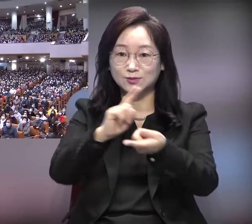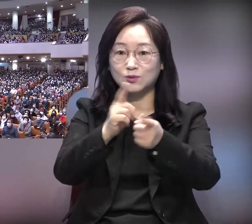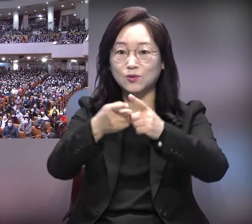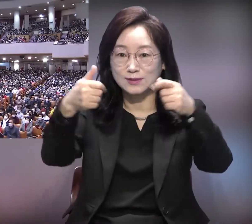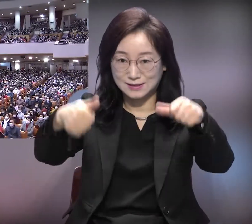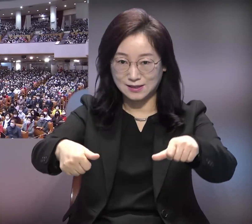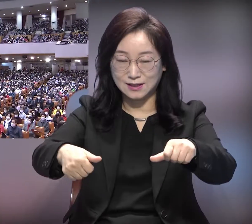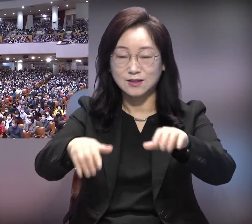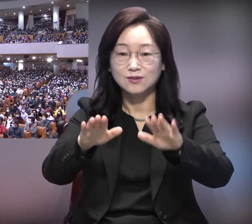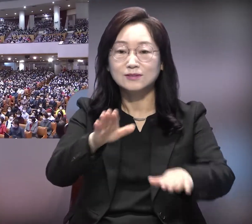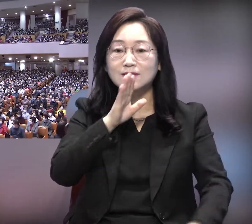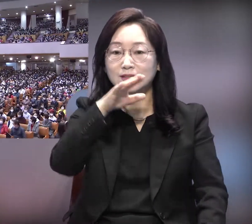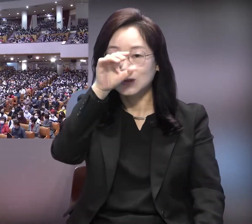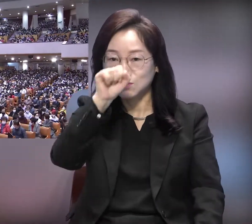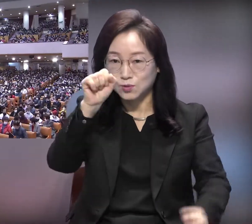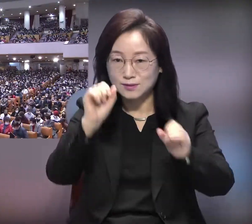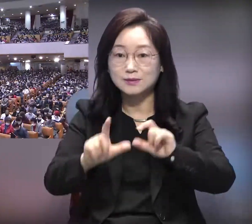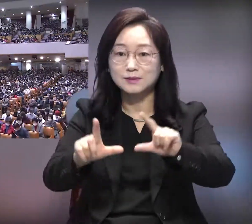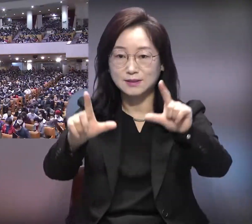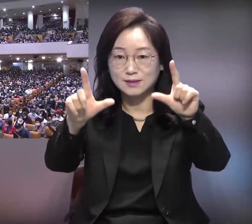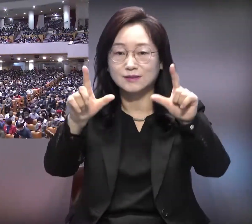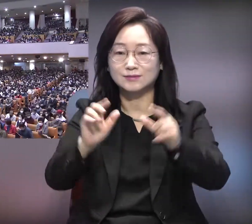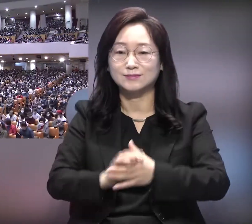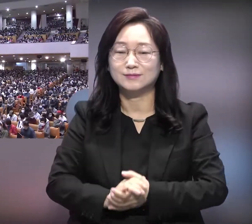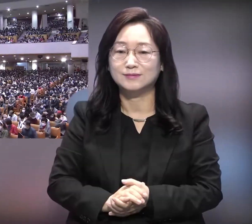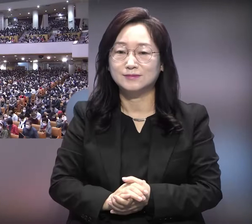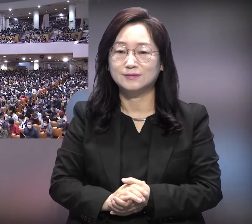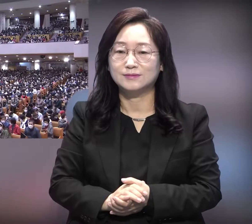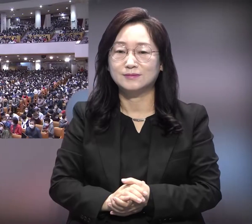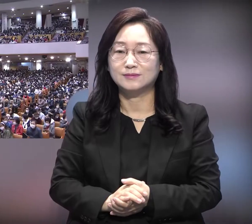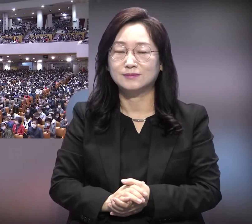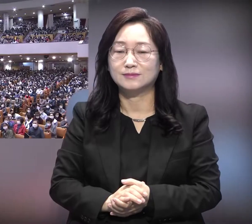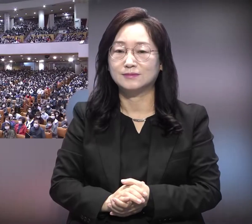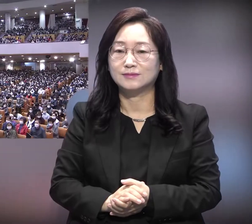인사 나누겠습니다. 오늘은 참으로 좋은 날입니다.